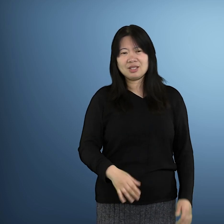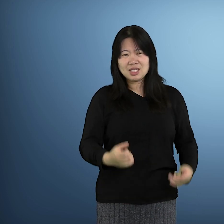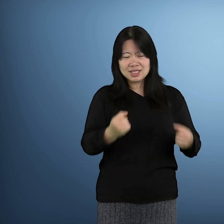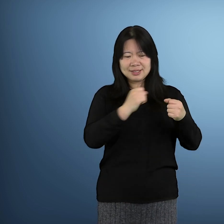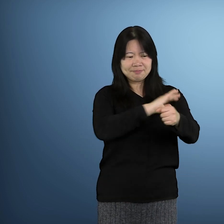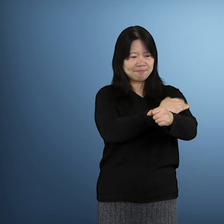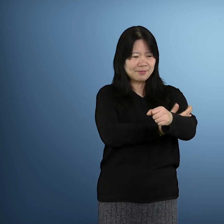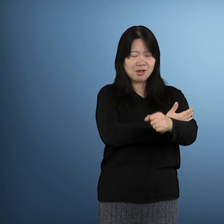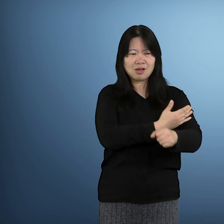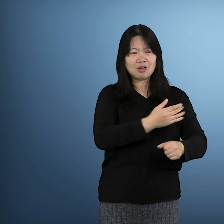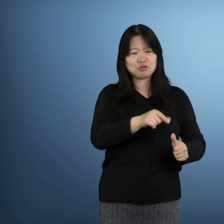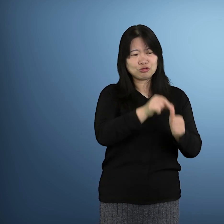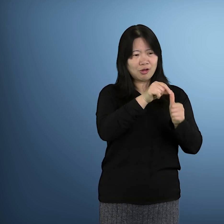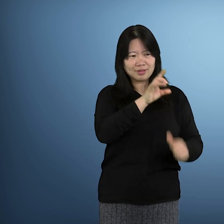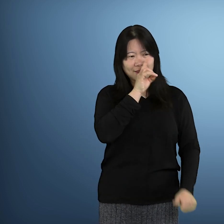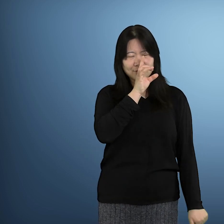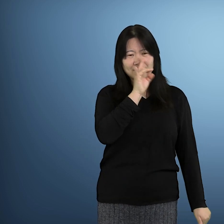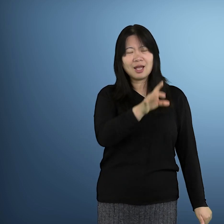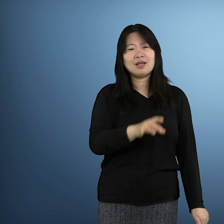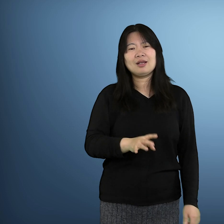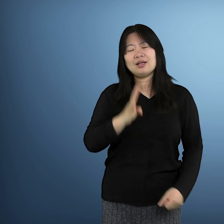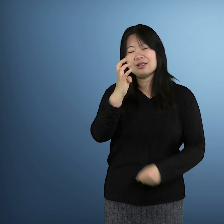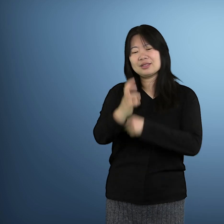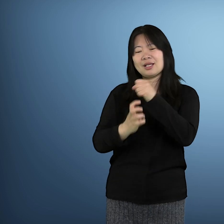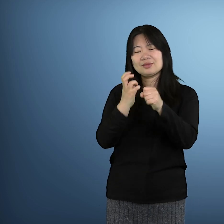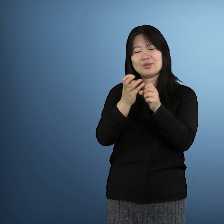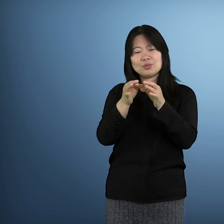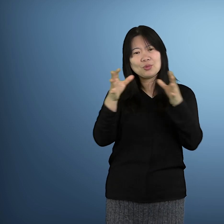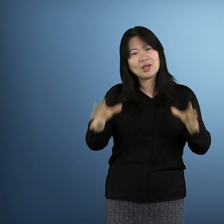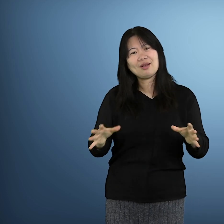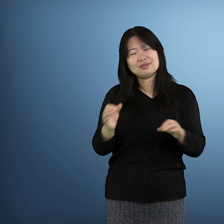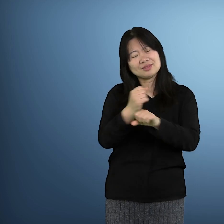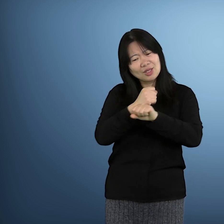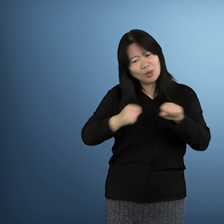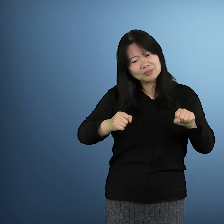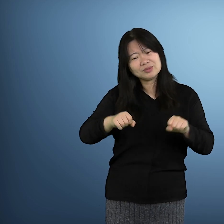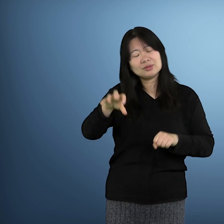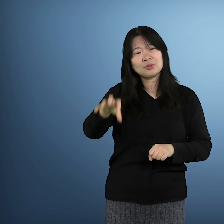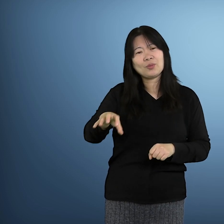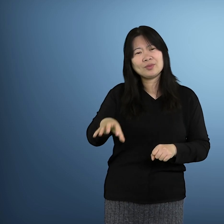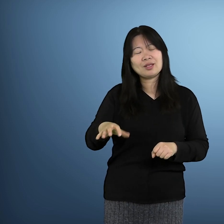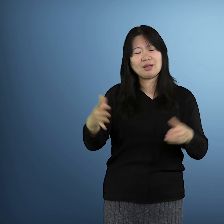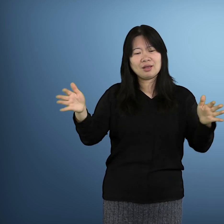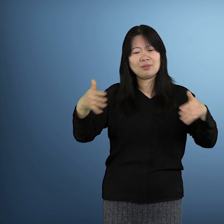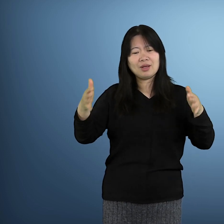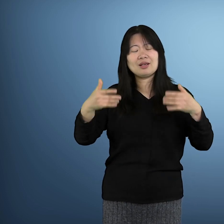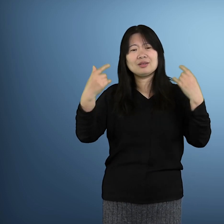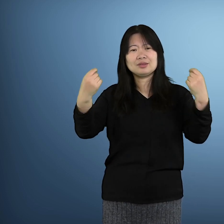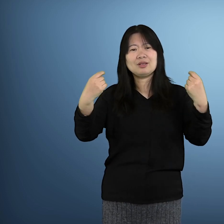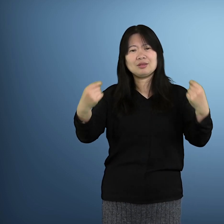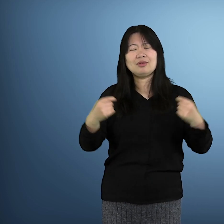구원하는 거 아니다. 그리고 40년을 광야의 바람처럼